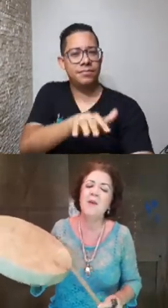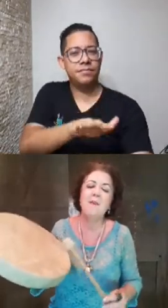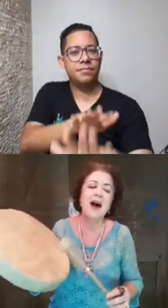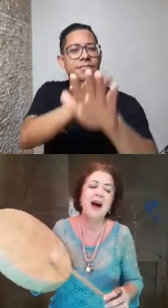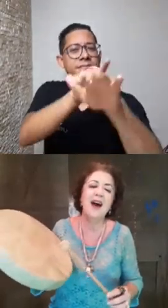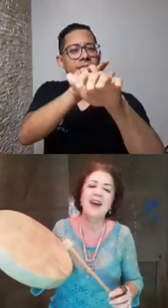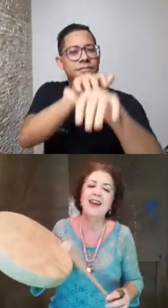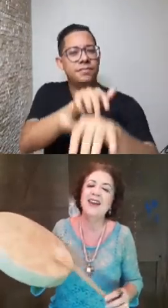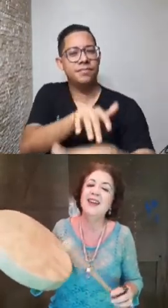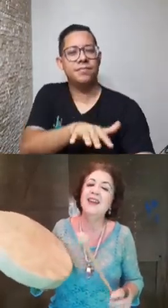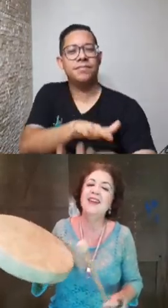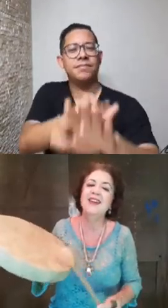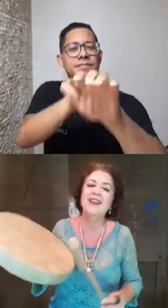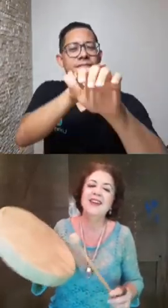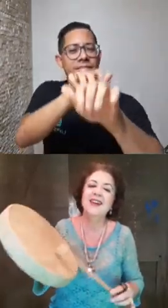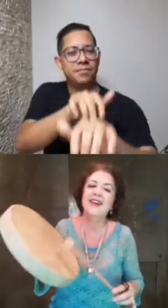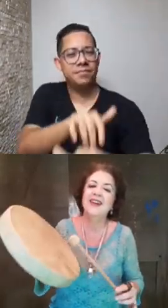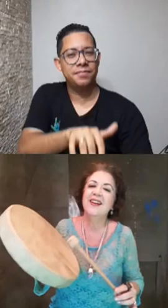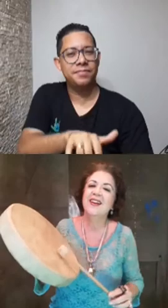meu pai.